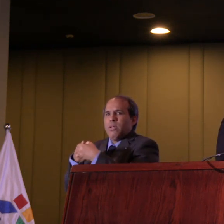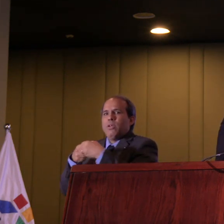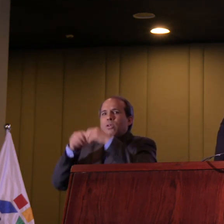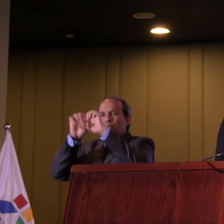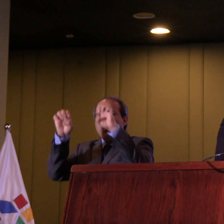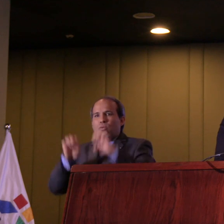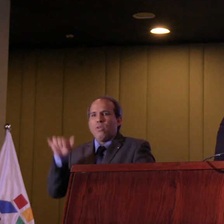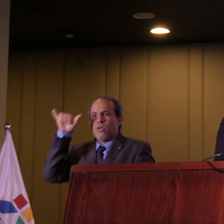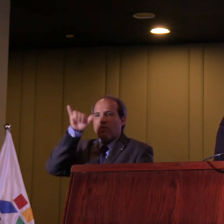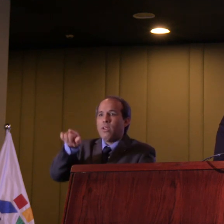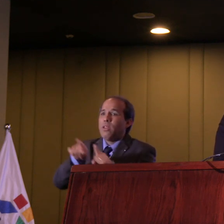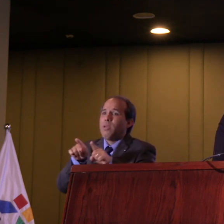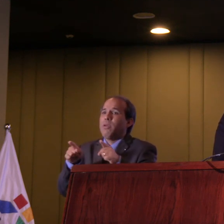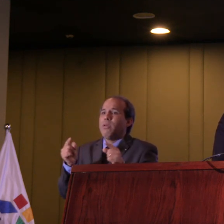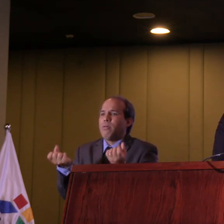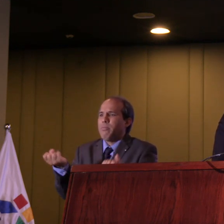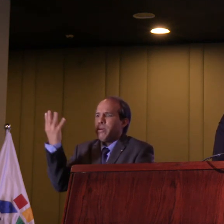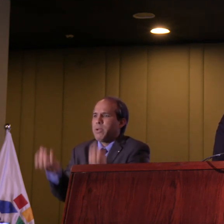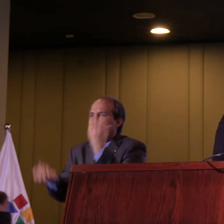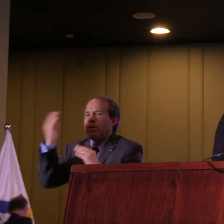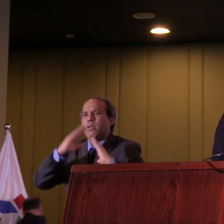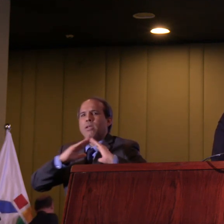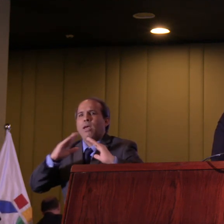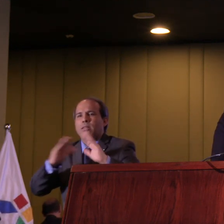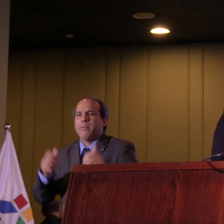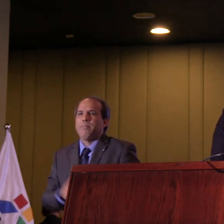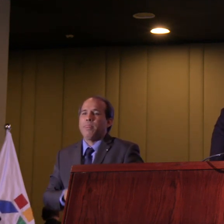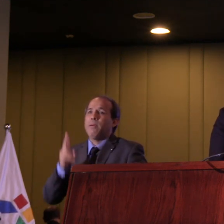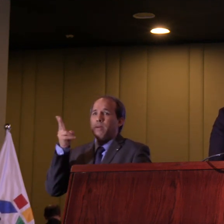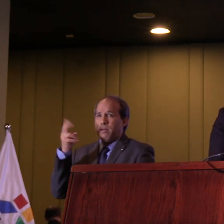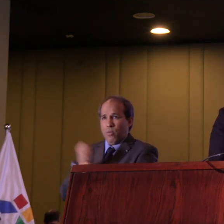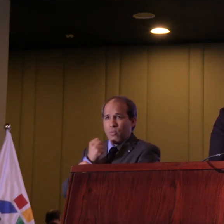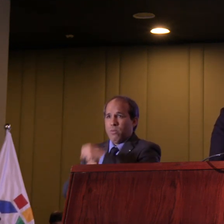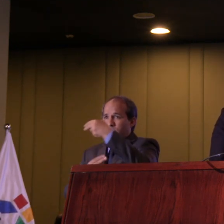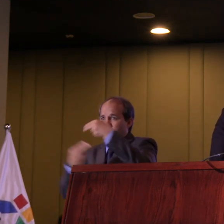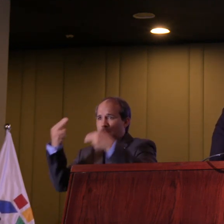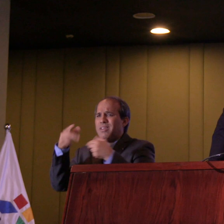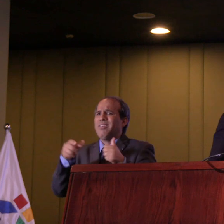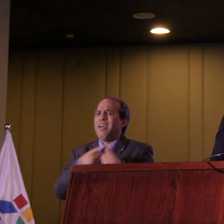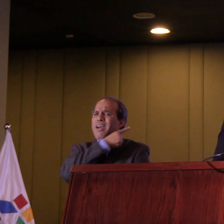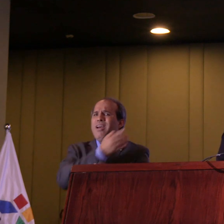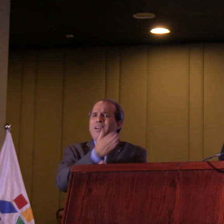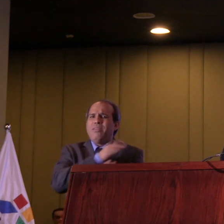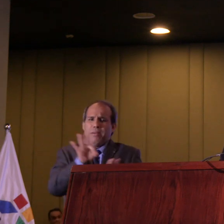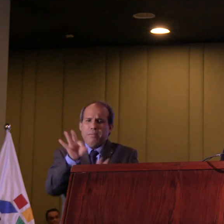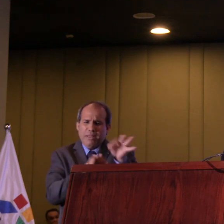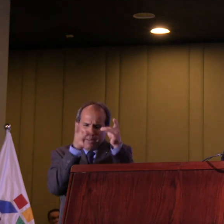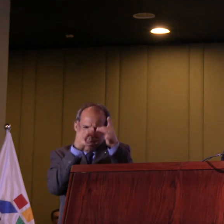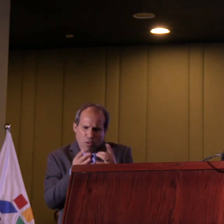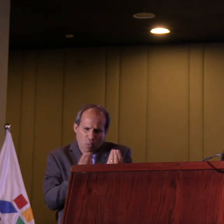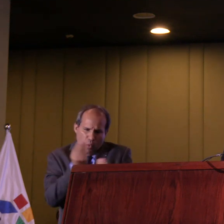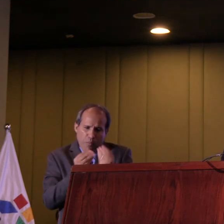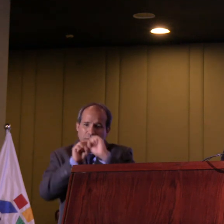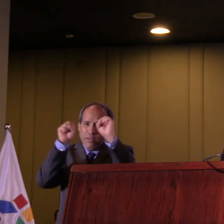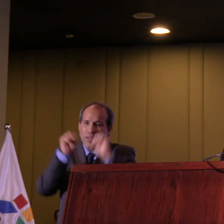e habitacional, sobretudo. Além disso, a construção de Itaipu exigiu um planejamento detalhado de todo o sistema